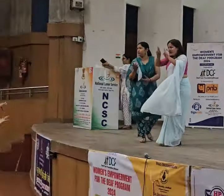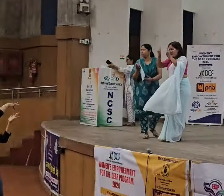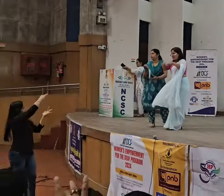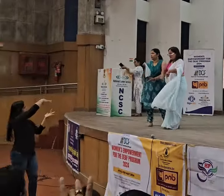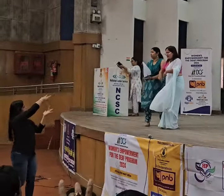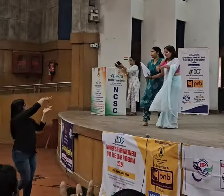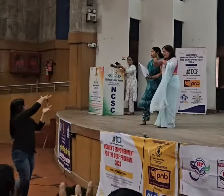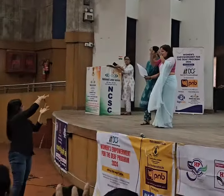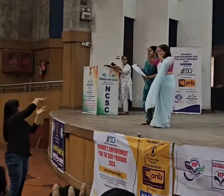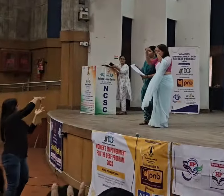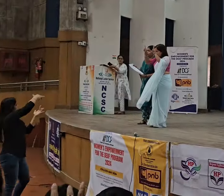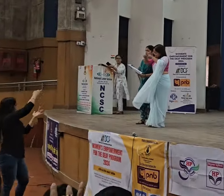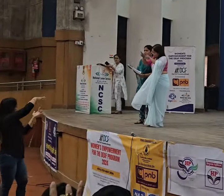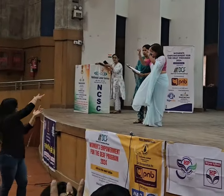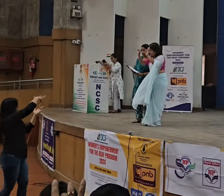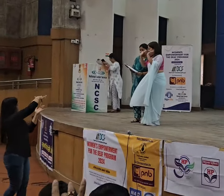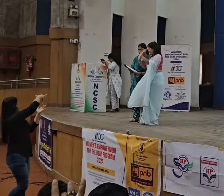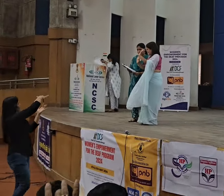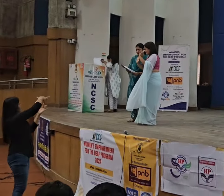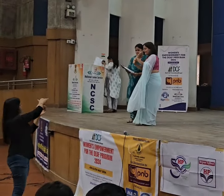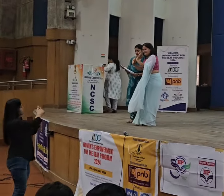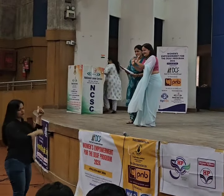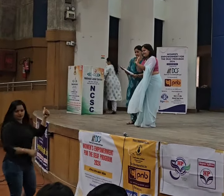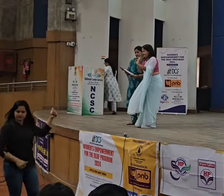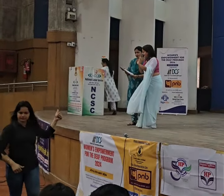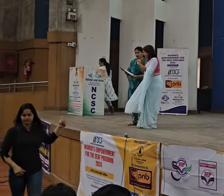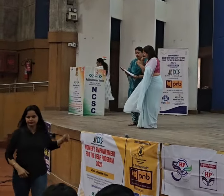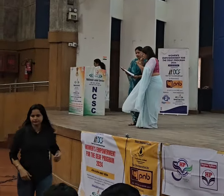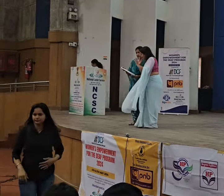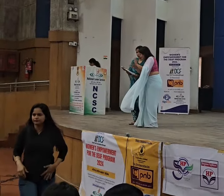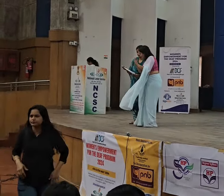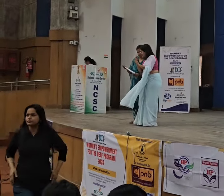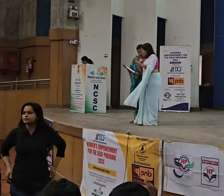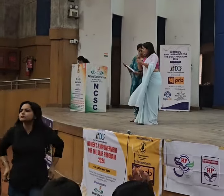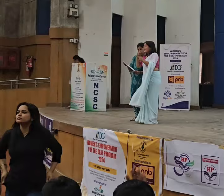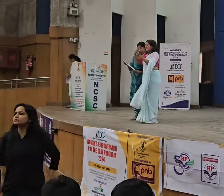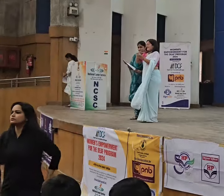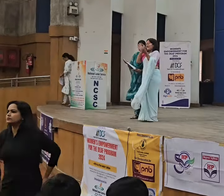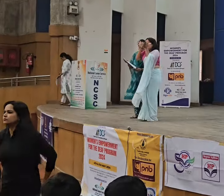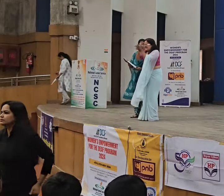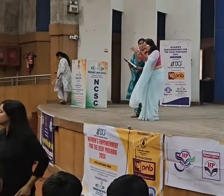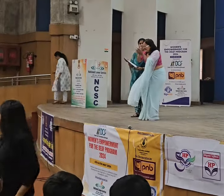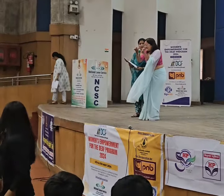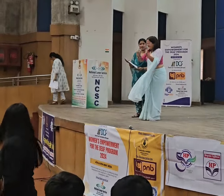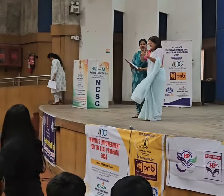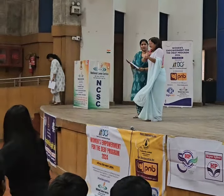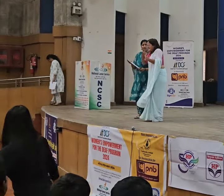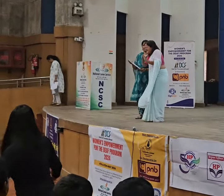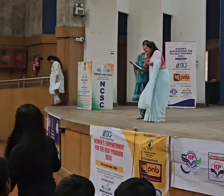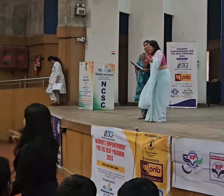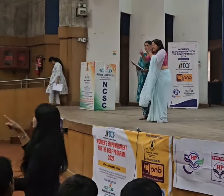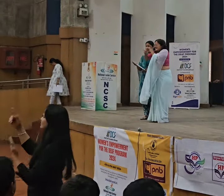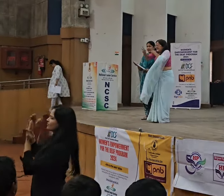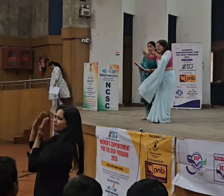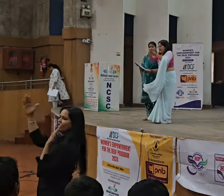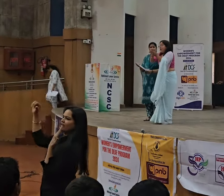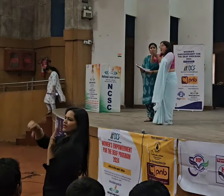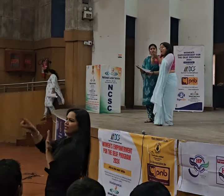आप लोगों को सही से देख पा रहे हैं ये फाइनल मेरा लोकेशन रहेगा, आप तो दिख रहा है। ओके, थैंक यू सो मच हिमांशी। ओके, तो मैं आपको बताना चाहती हूँ कि